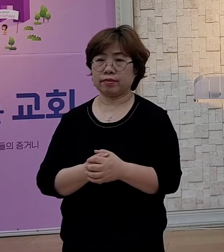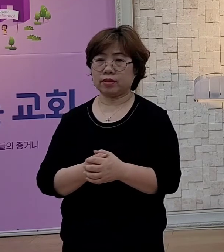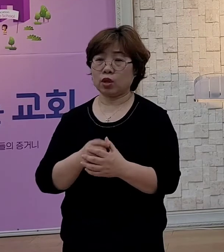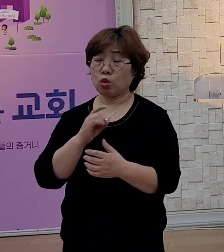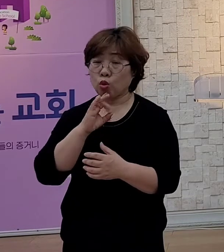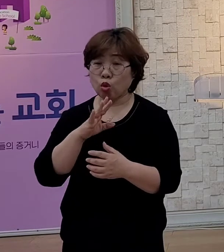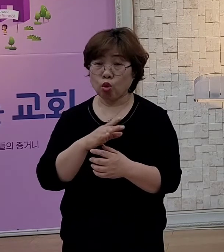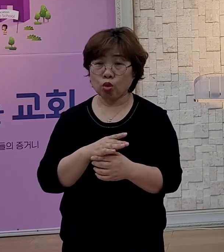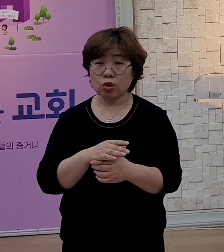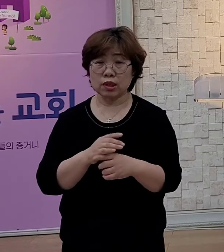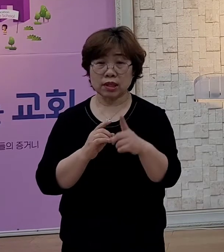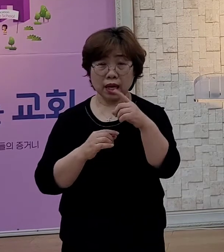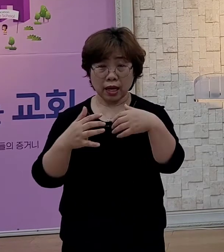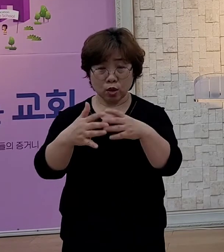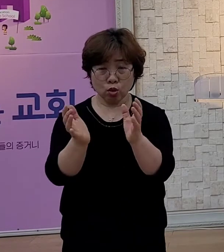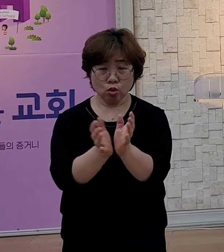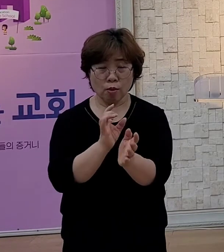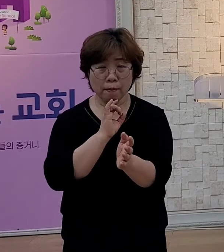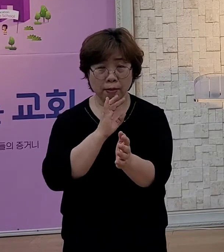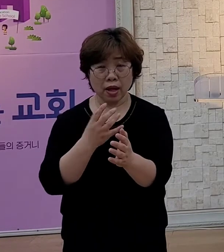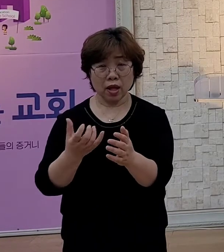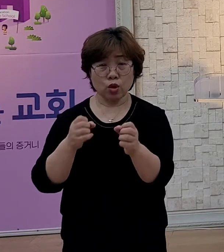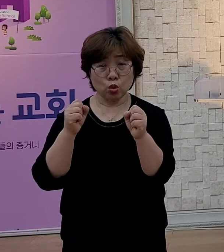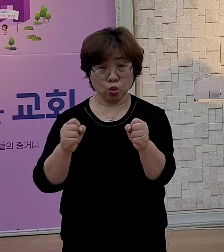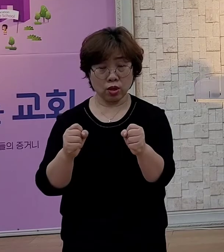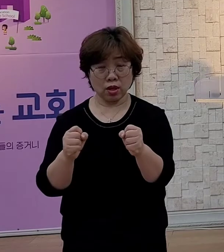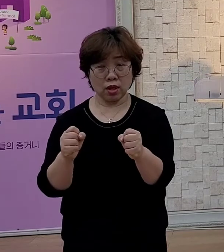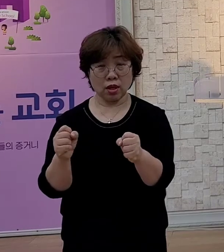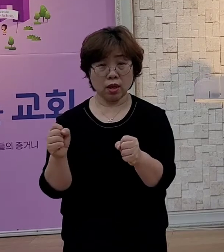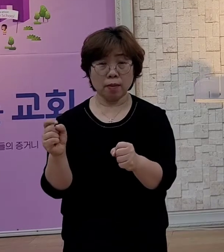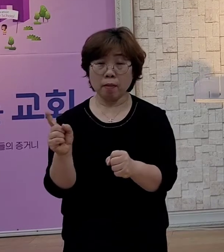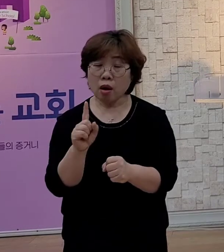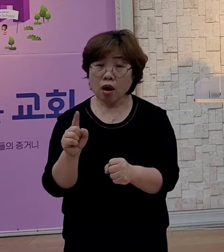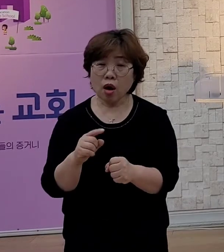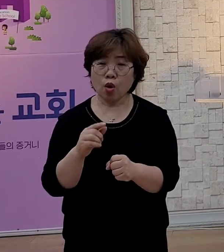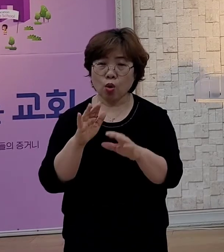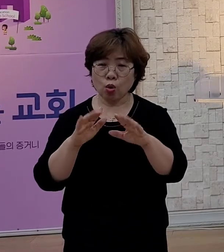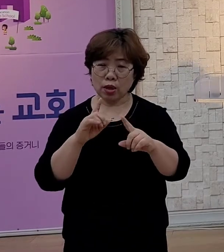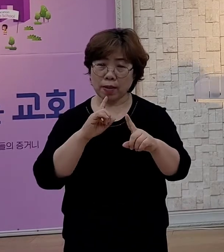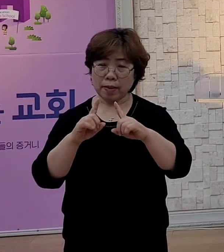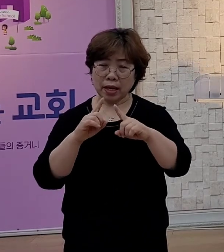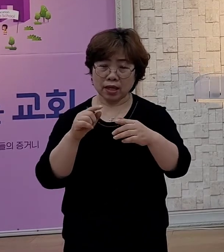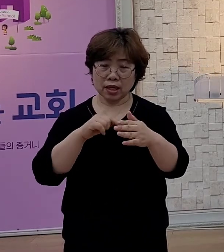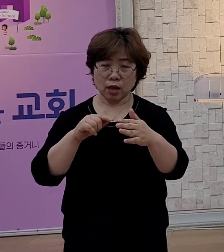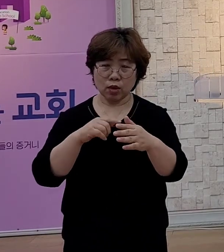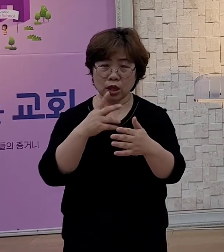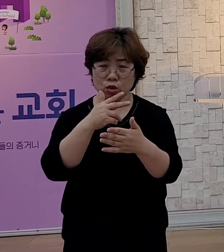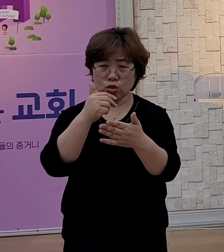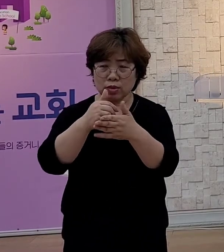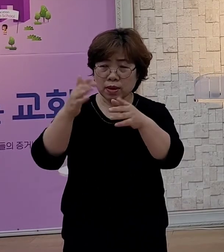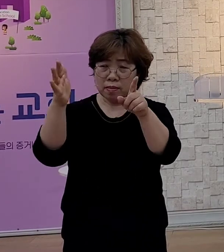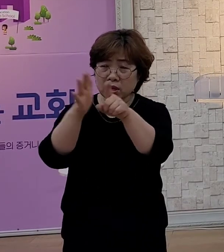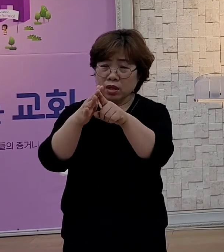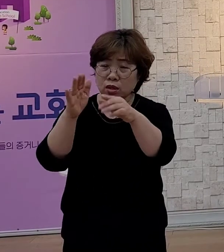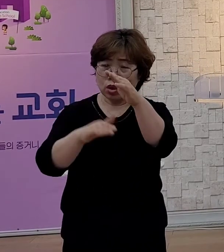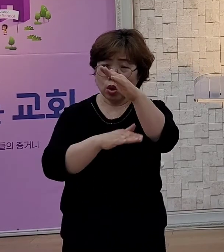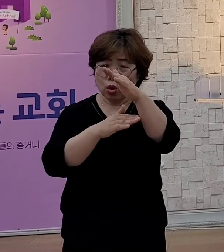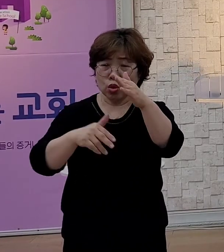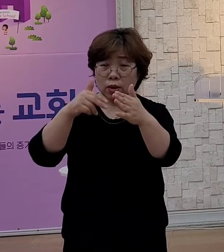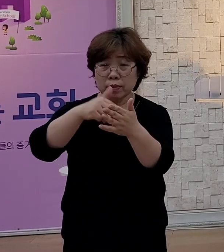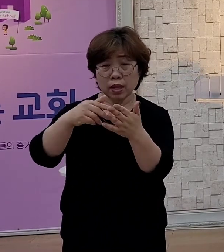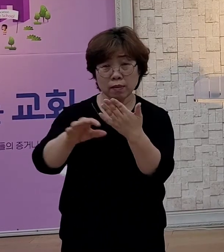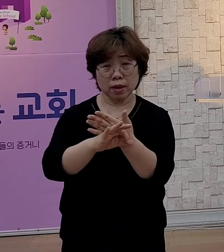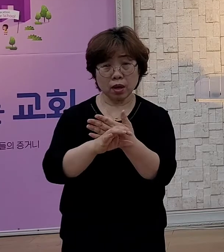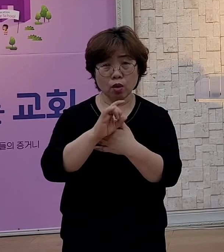오직 한 종류의 사람만 있습니다. 오늘 말씀에서 우리가 주님을 믿는 성도라면